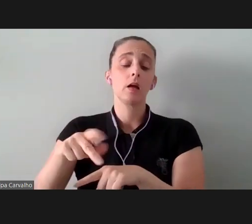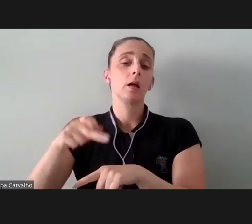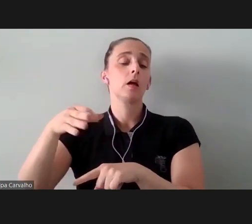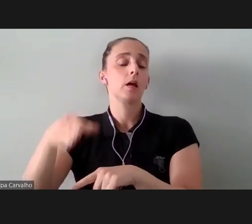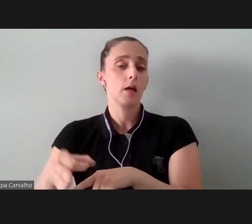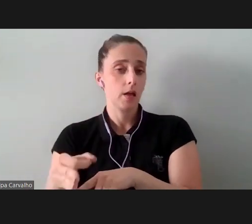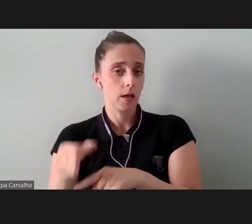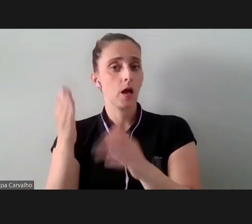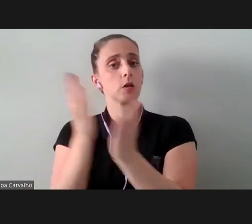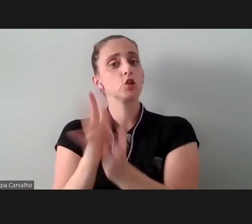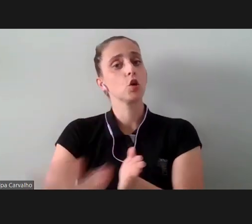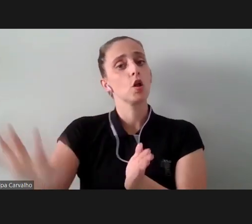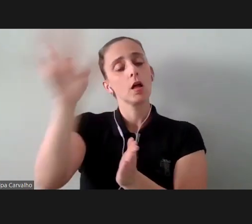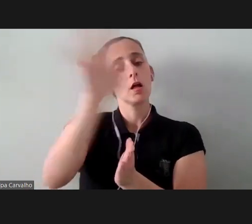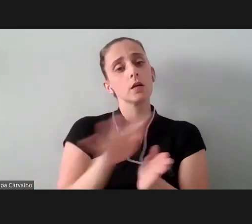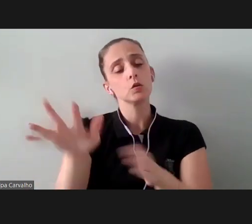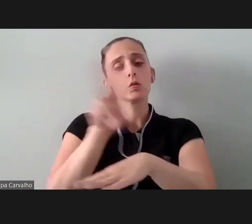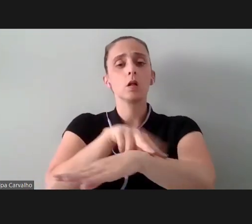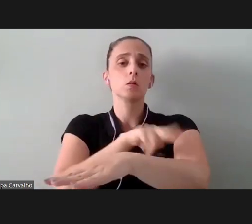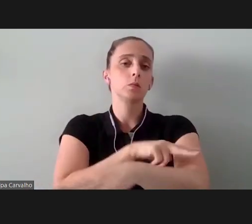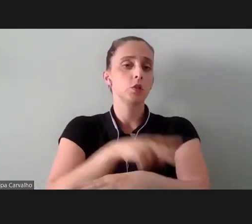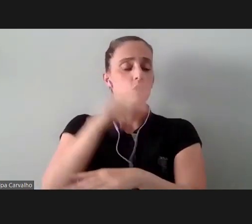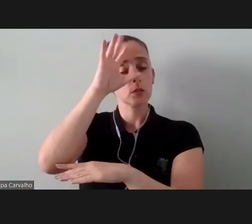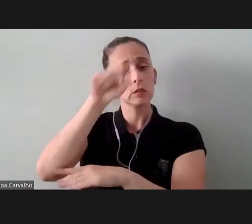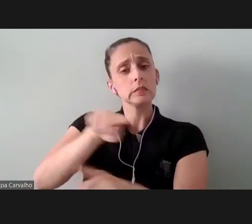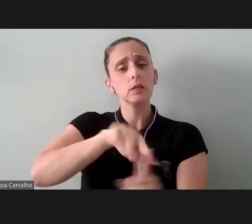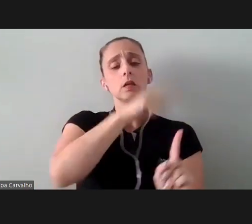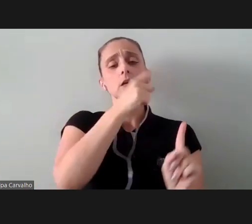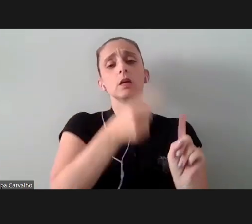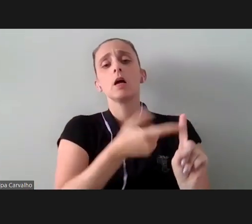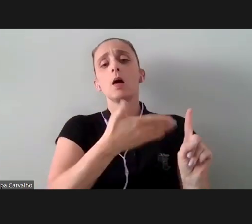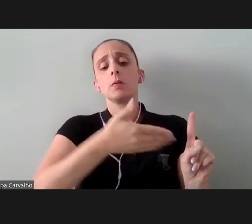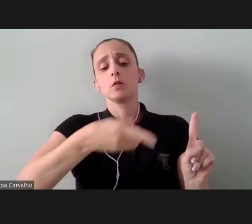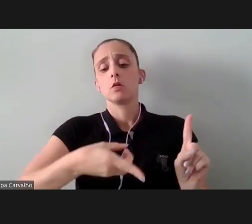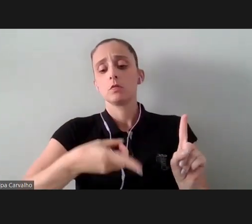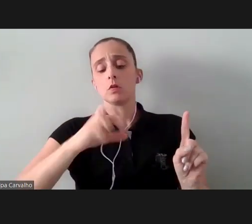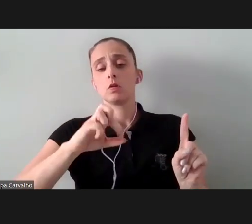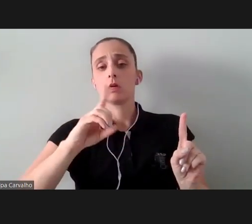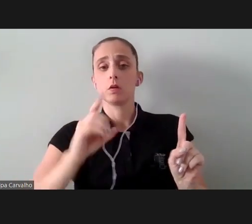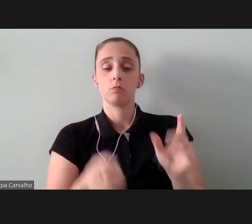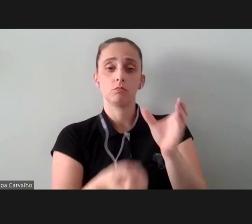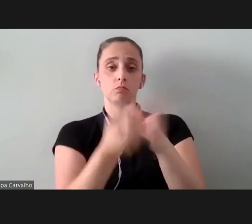Administração Pública, foi criada em 1986 e ela faz parte, né,